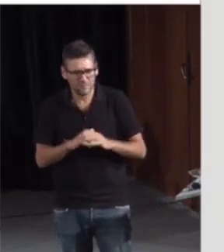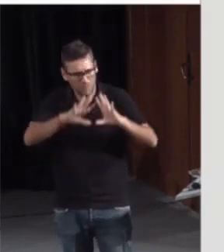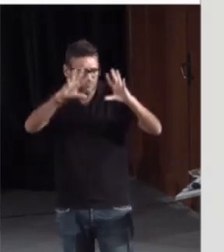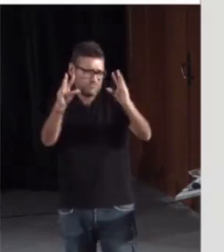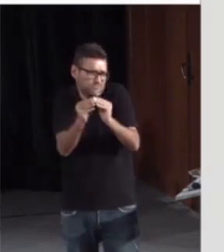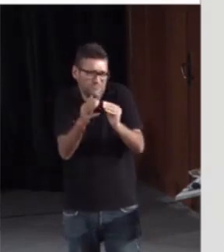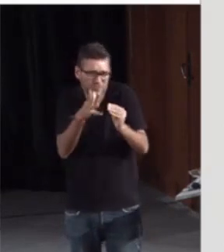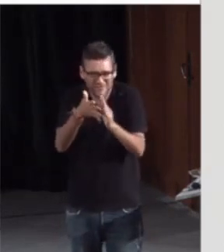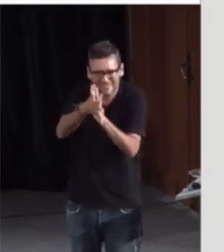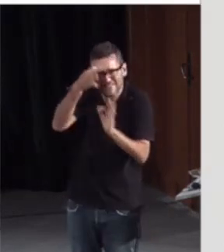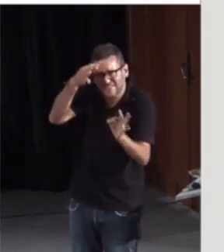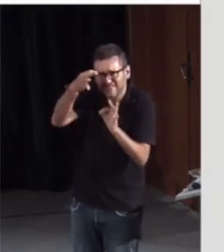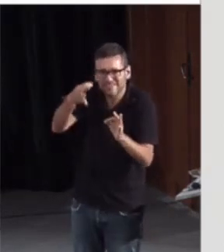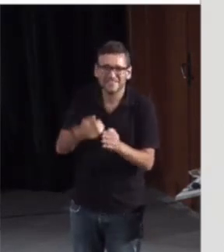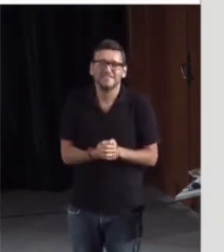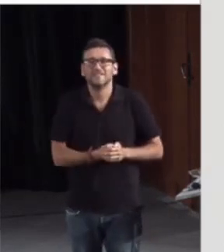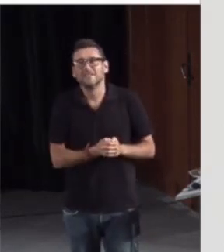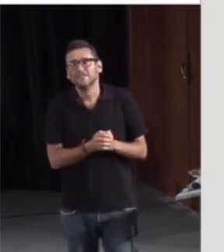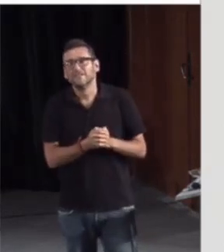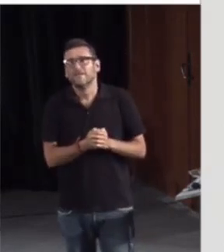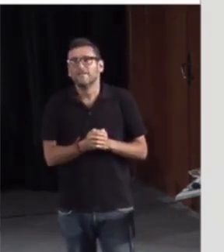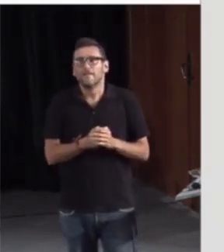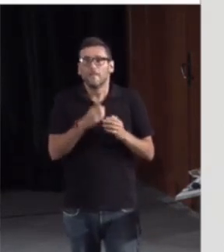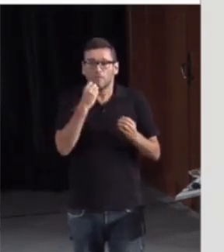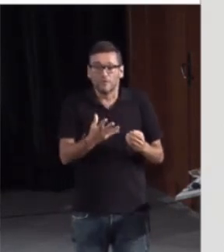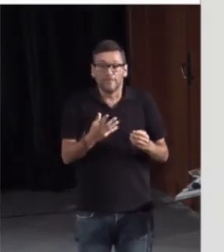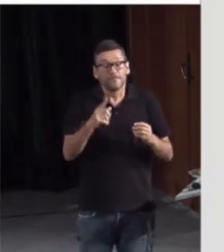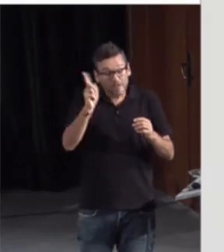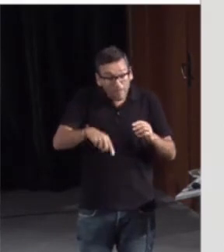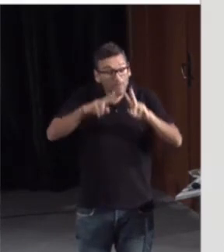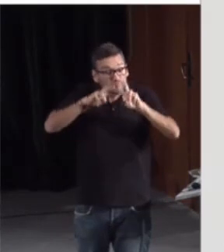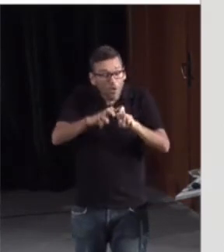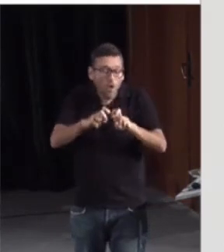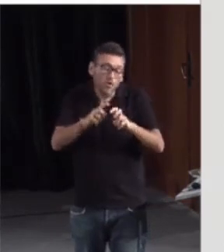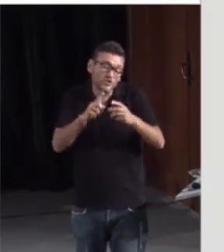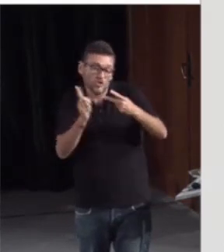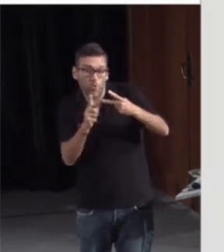que serían los 3 que tienes ahí, el real, el potencial y el irreal.